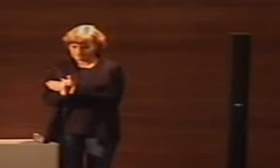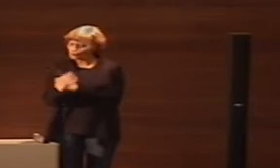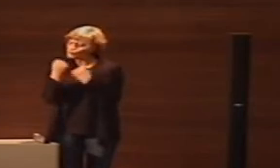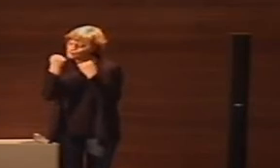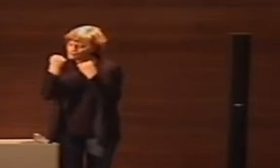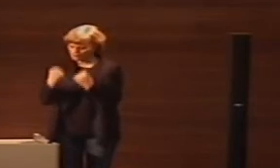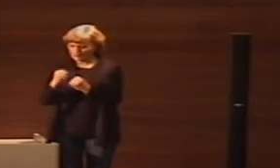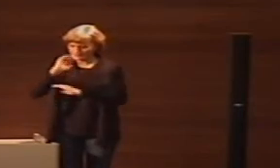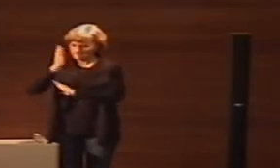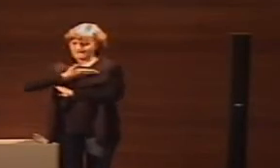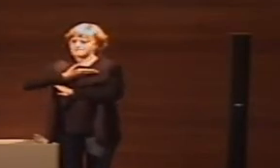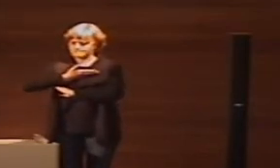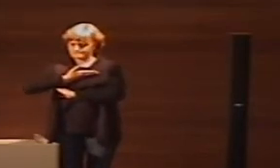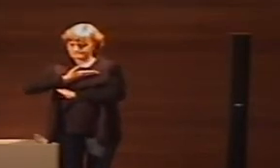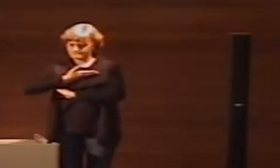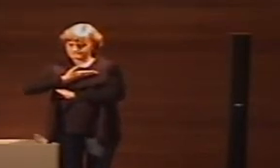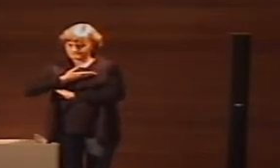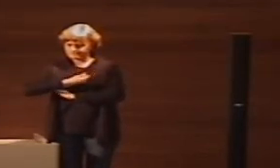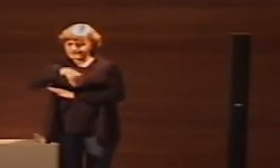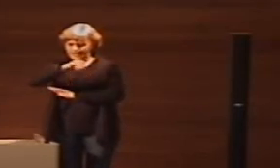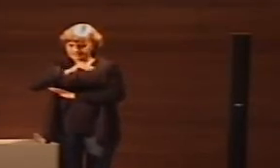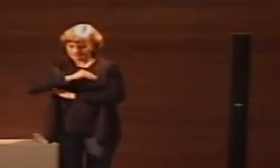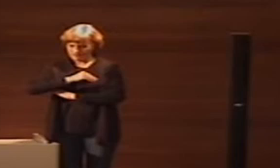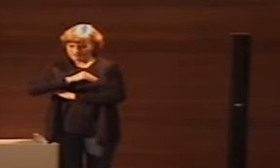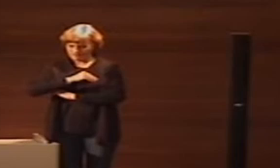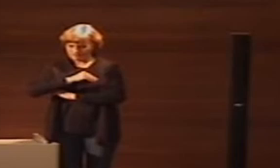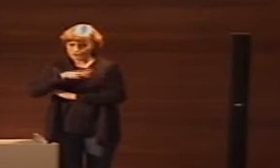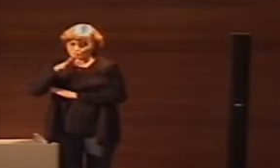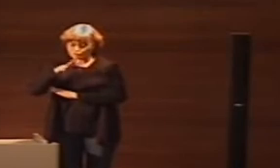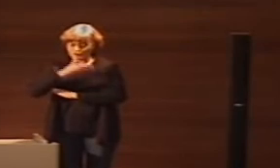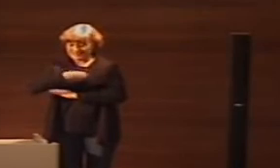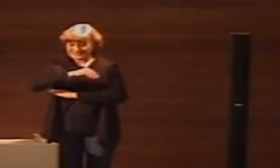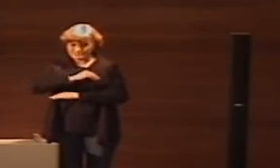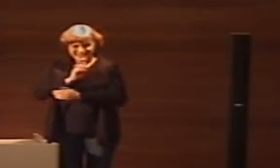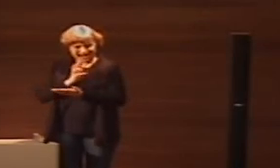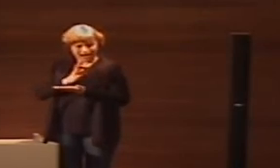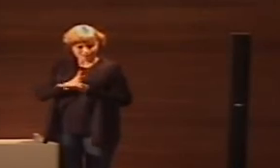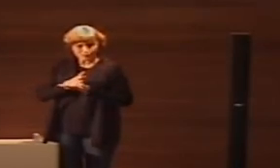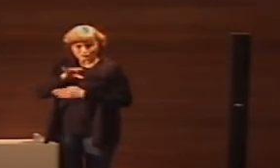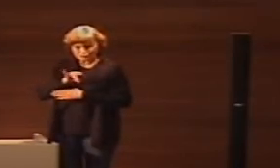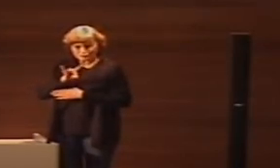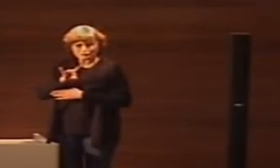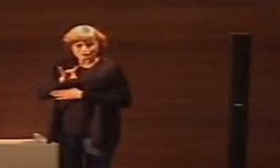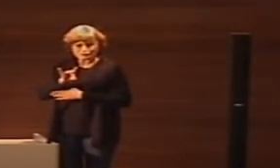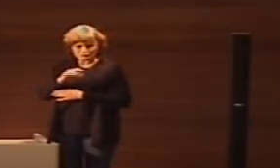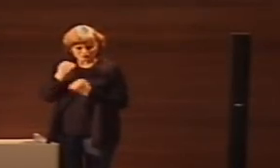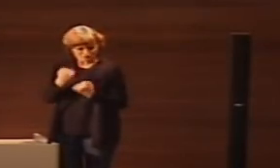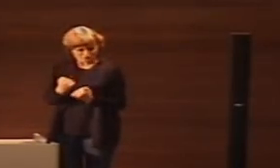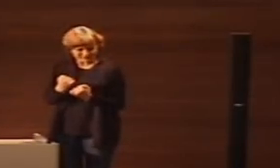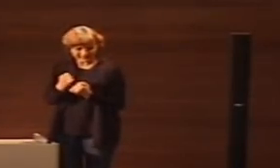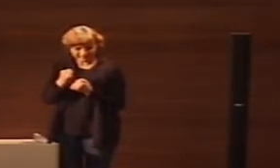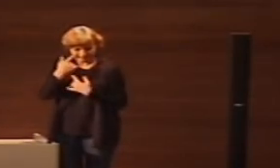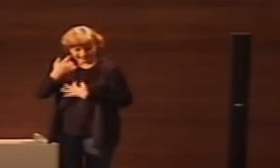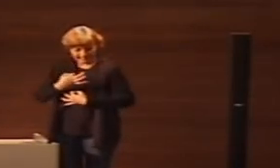muy fuertes para un país como España, donde se ha hecho una apuesta muy, muy fuerte por este sistema.